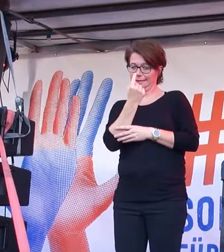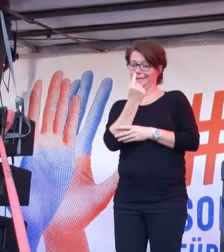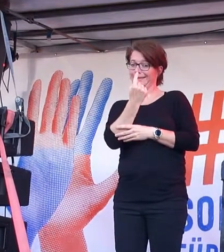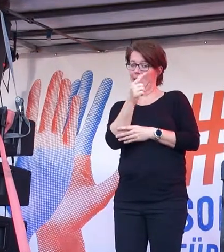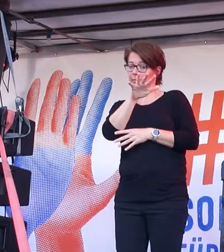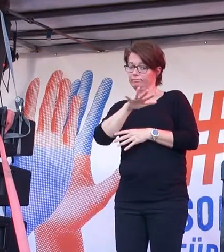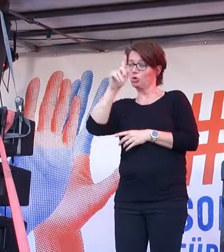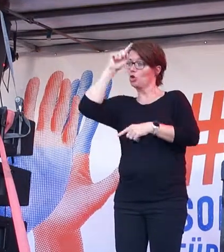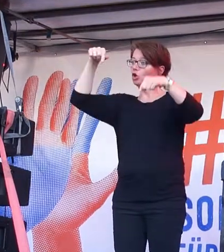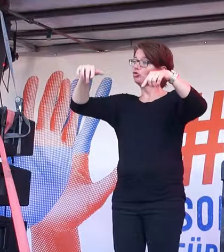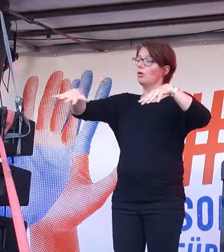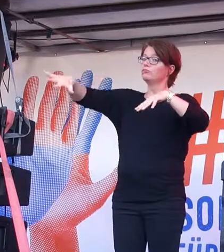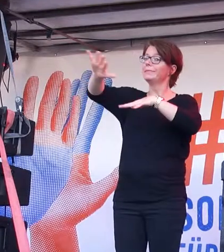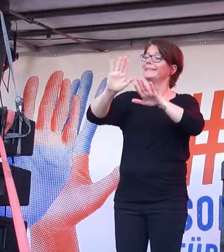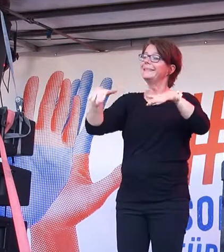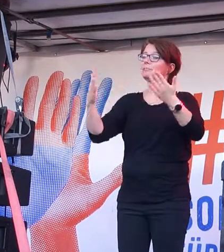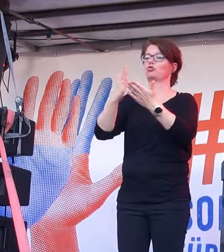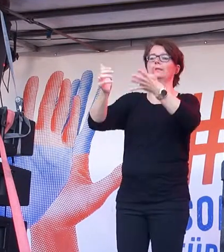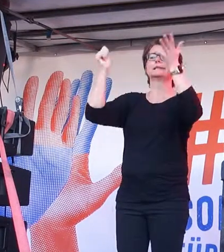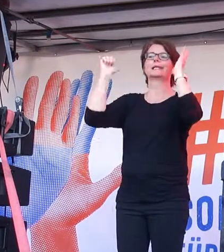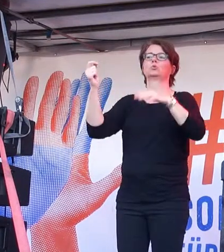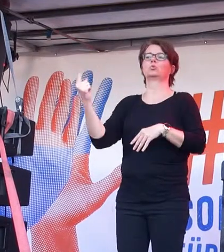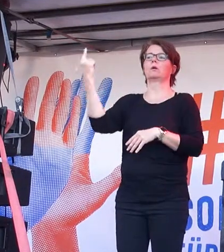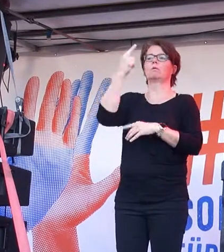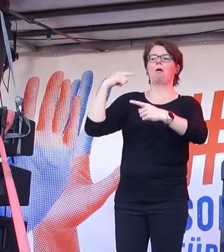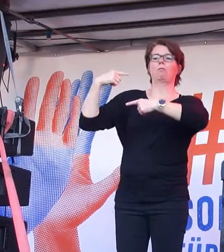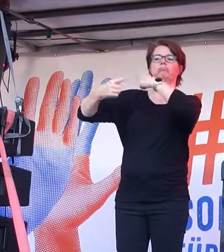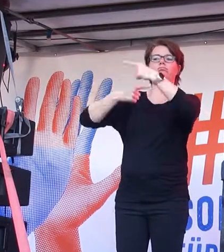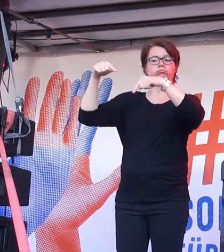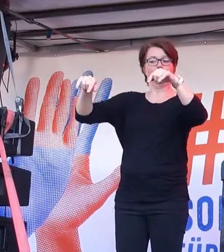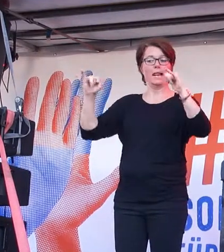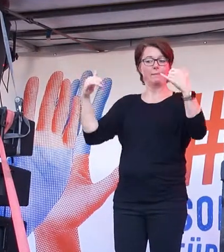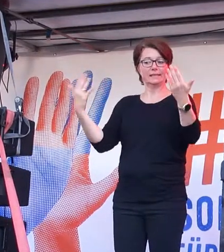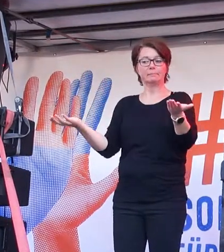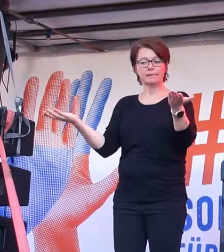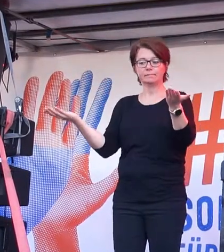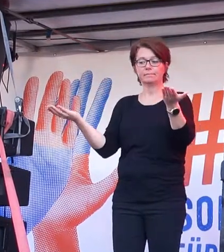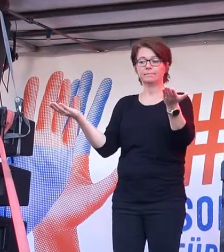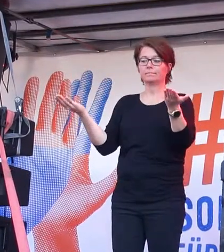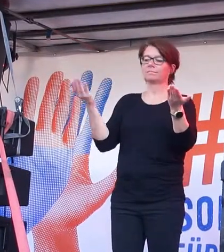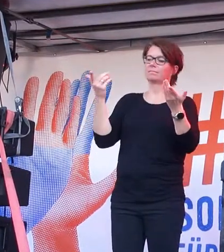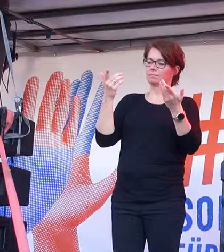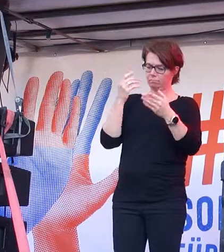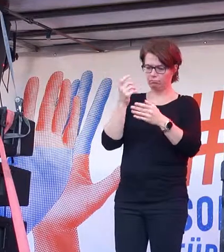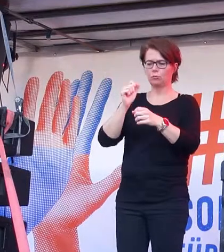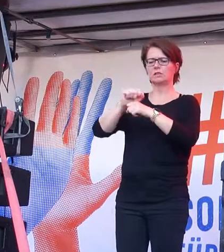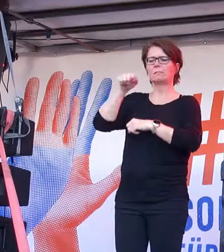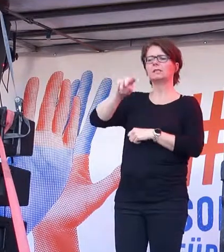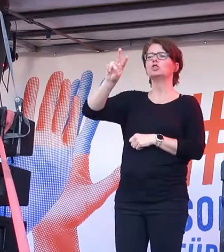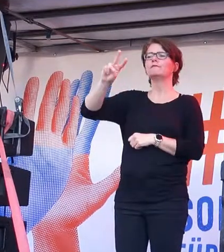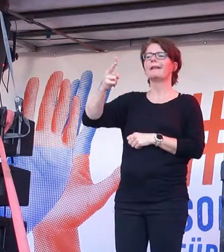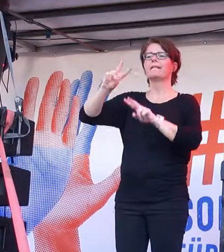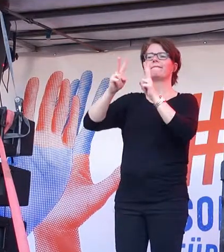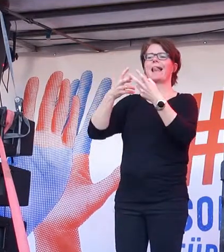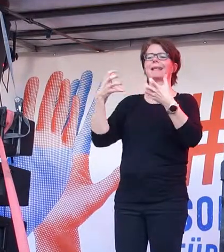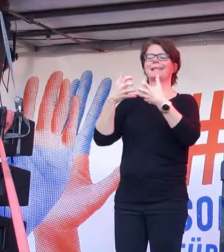Und die wurden trotzdem im Zweiten Weltkrieg ermordet von den Faschisten, und zwar eine halbe